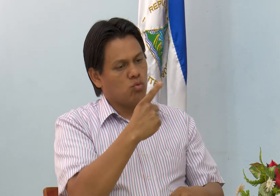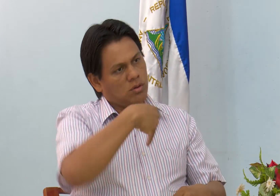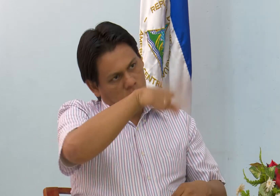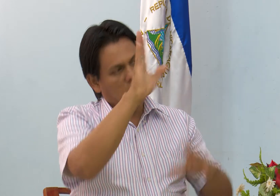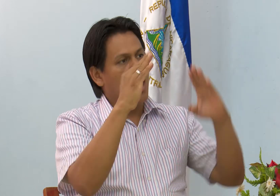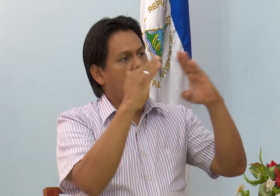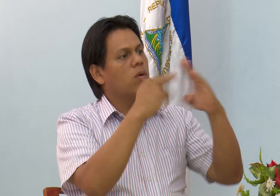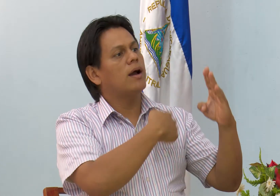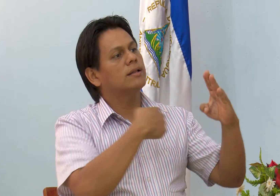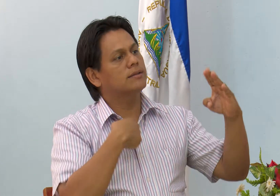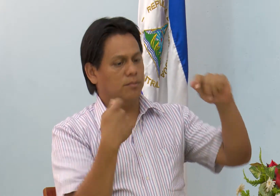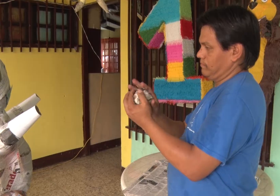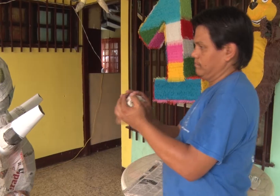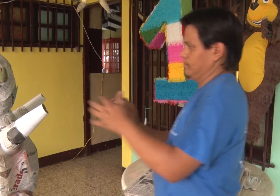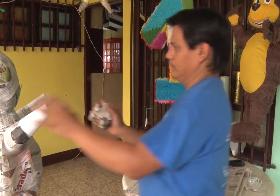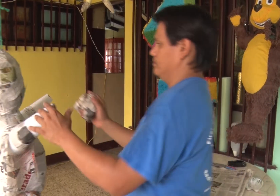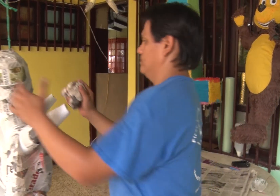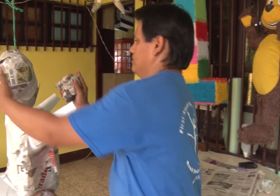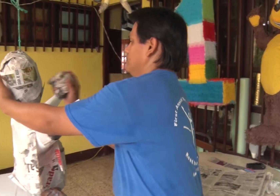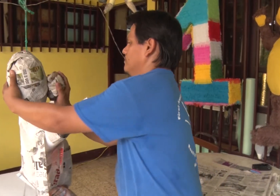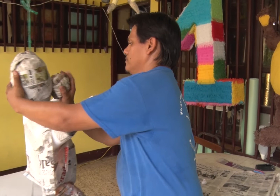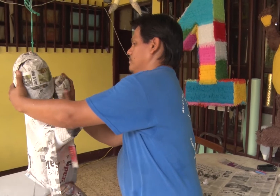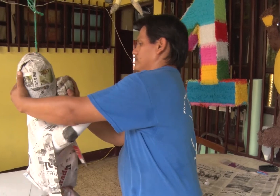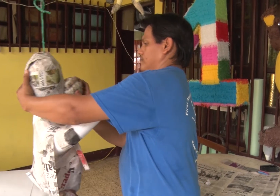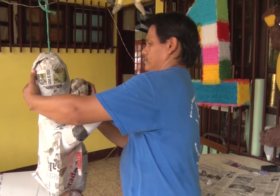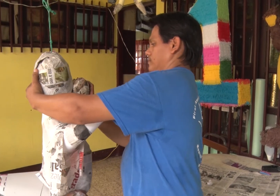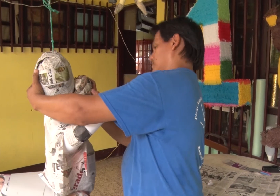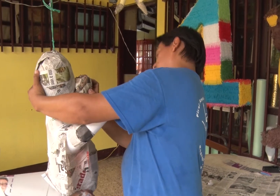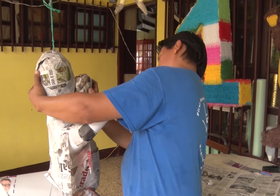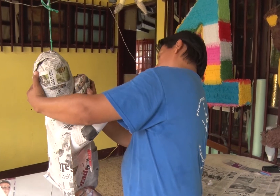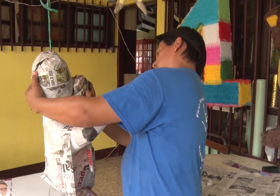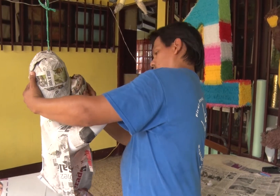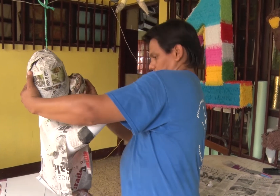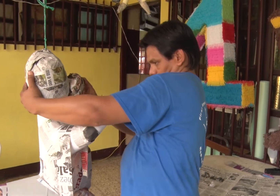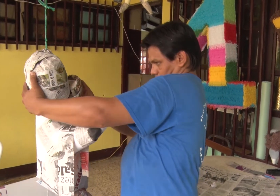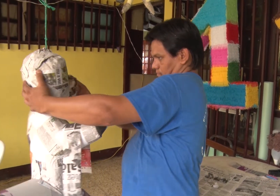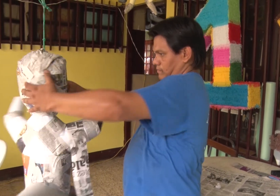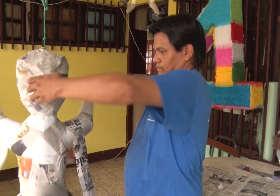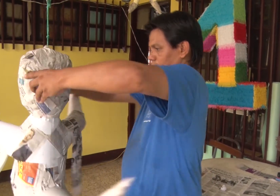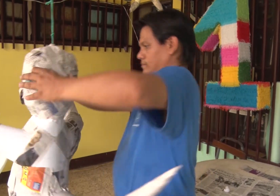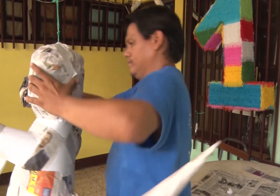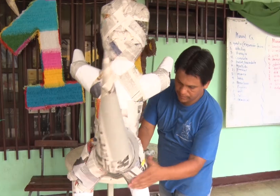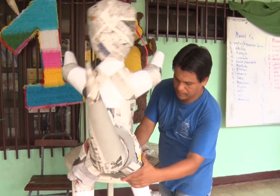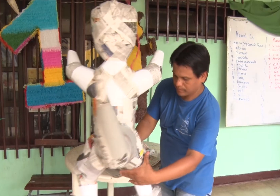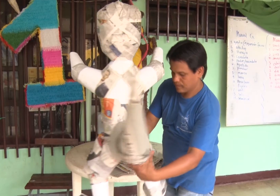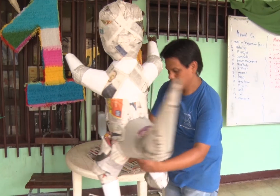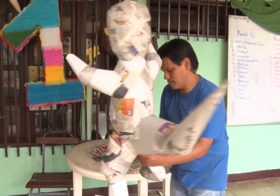la elaboración de piñata, siempre con el fin de insertarnos laboralmente. Eso lo trabajamos con el INATEC y ellos